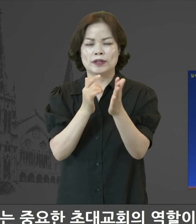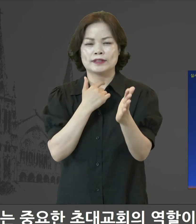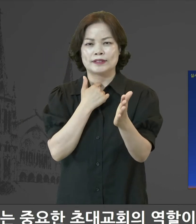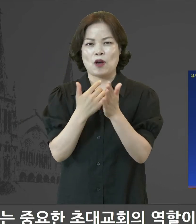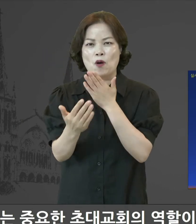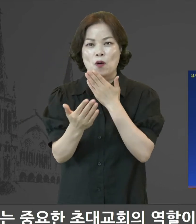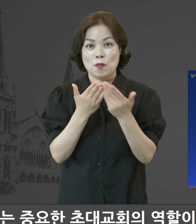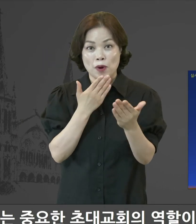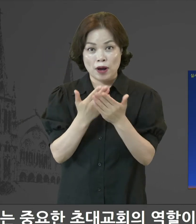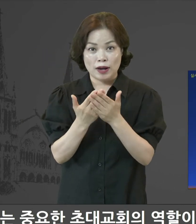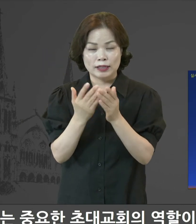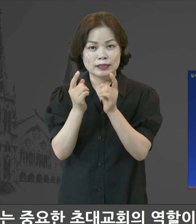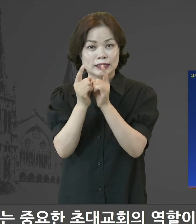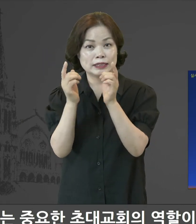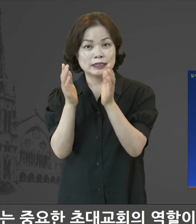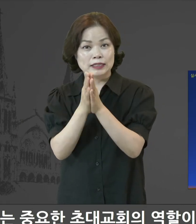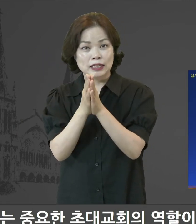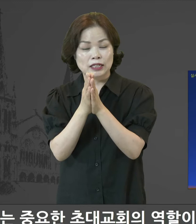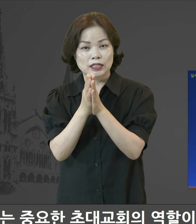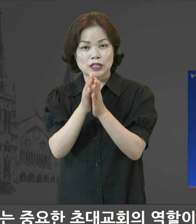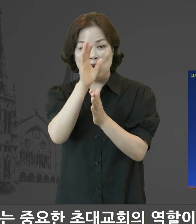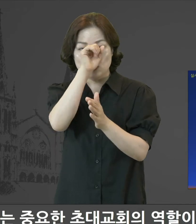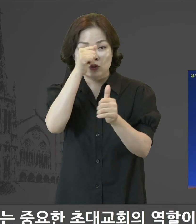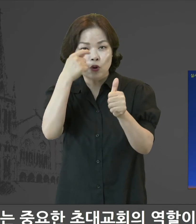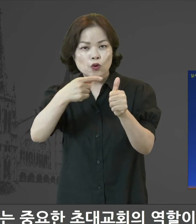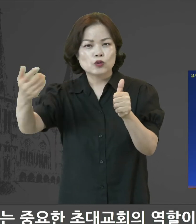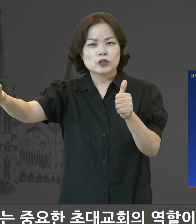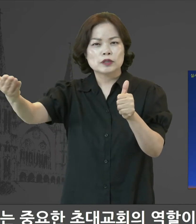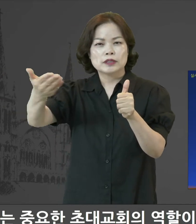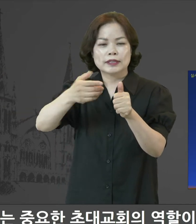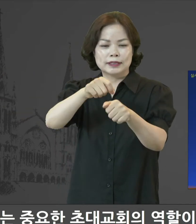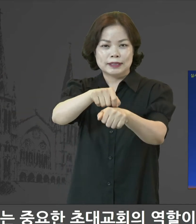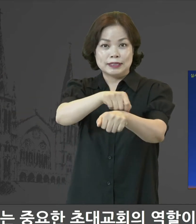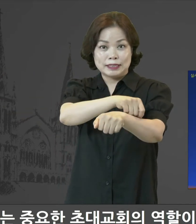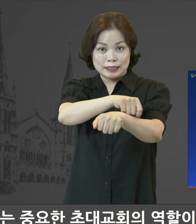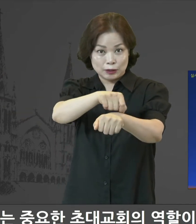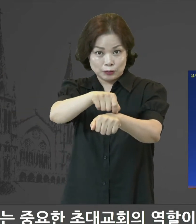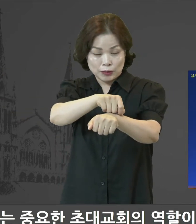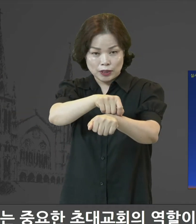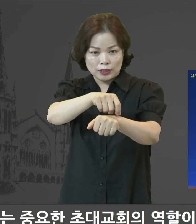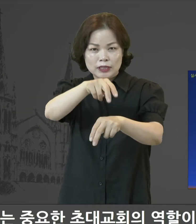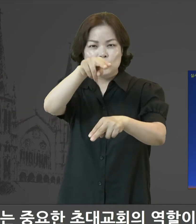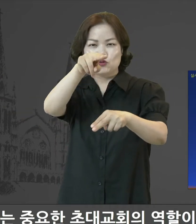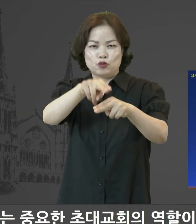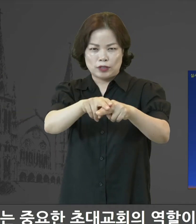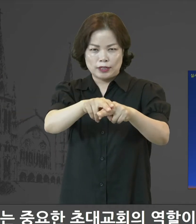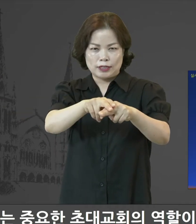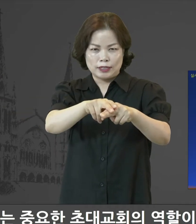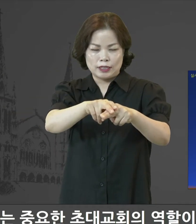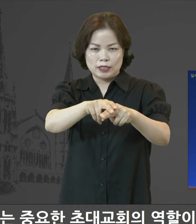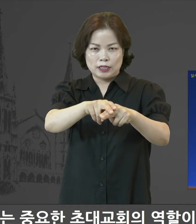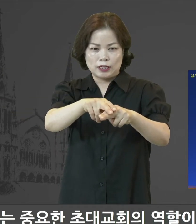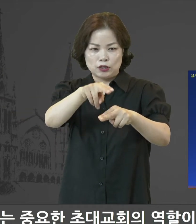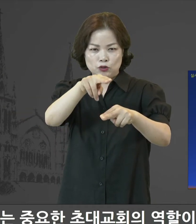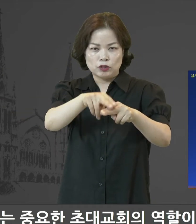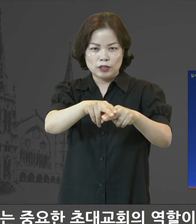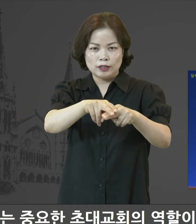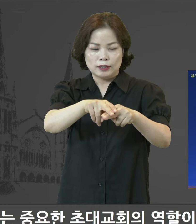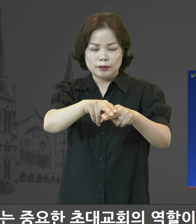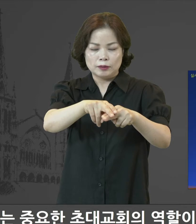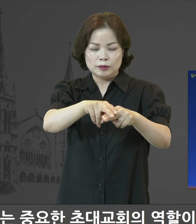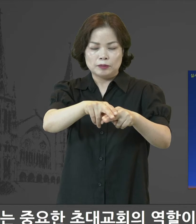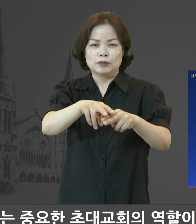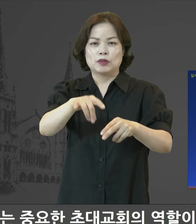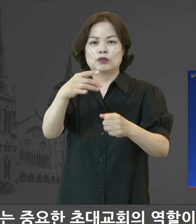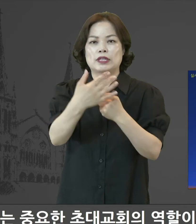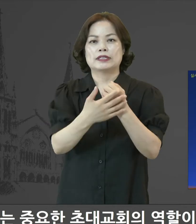경험한, 직접 교훈을 받은 특별한 위치에 있는, 그 위치에서 비롯된 은사들이라 이렇게